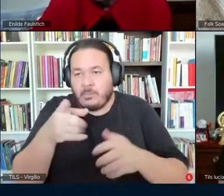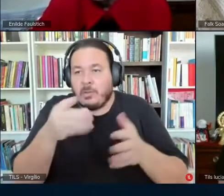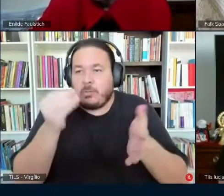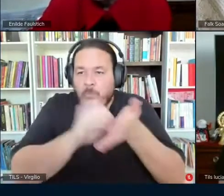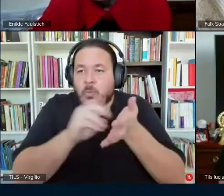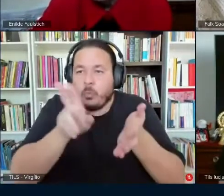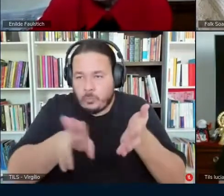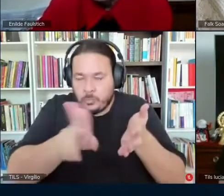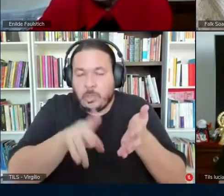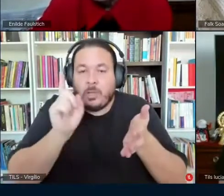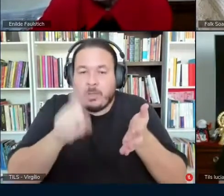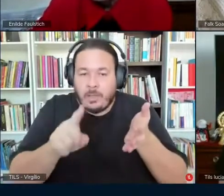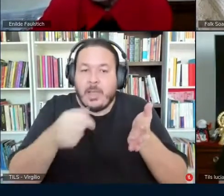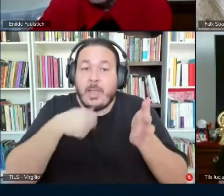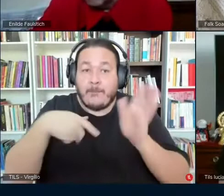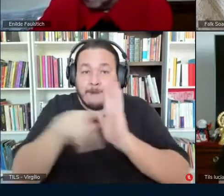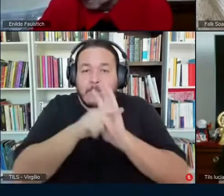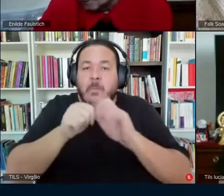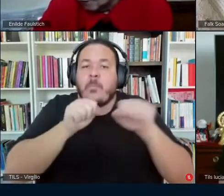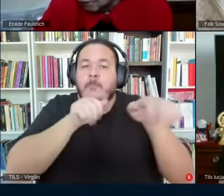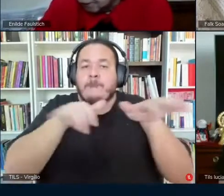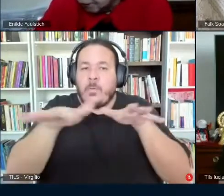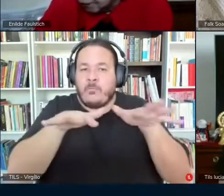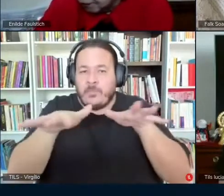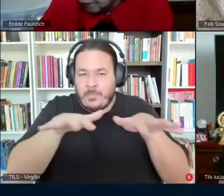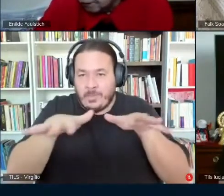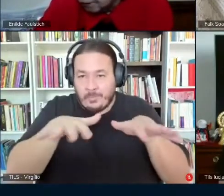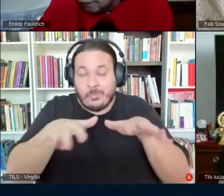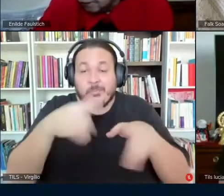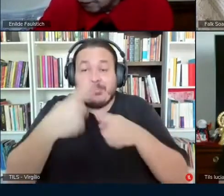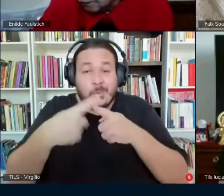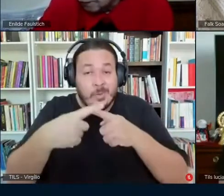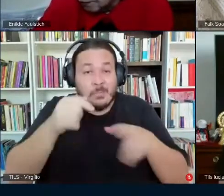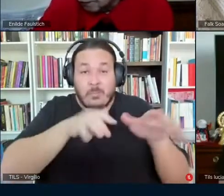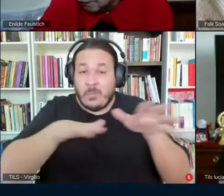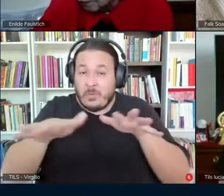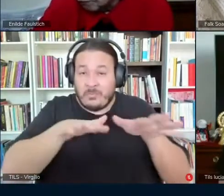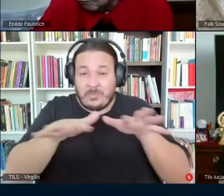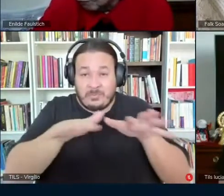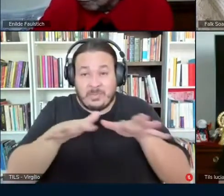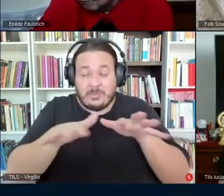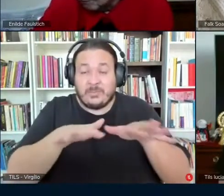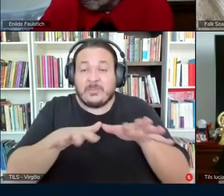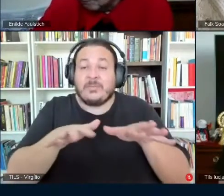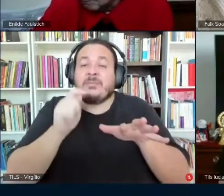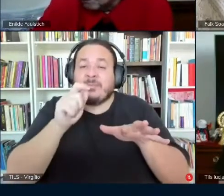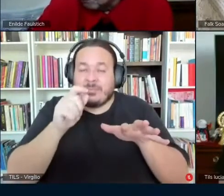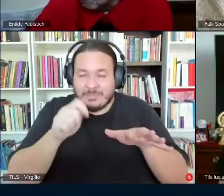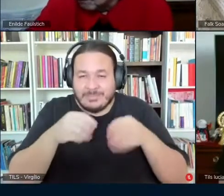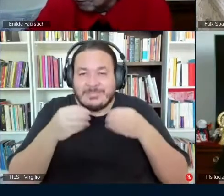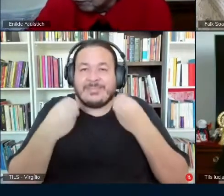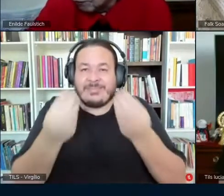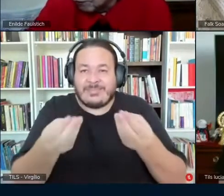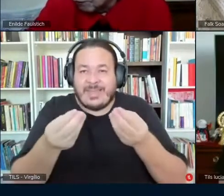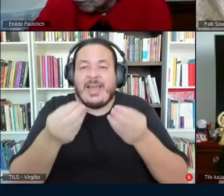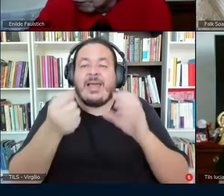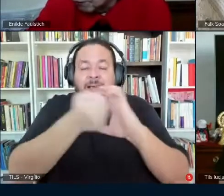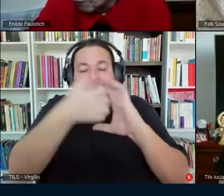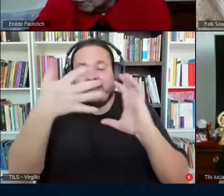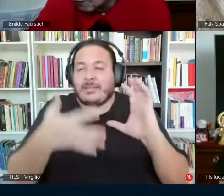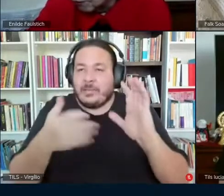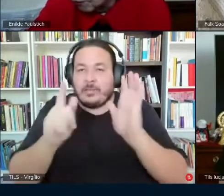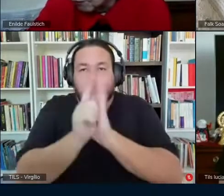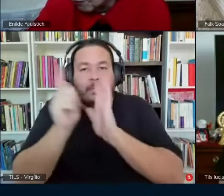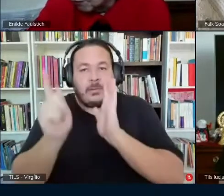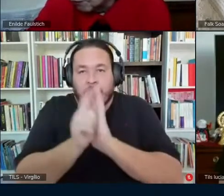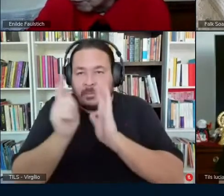a questão do parâmetro do movimento, porque o movimento te deu uma característica gramatical. Então,